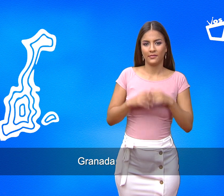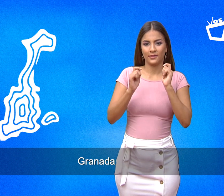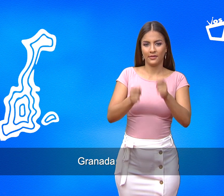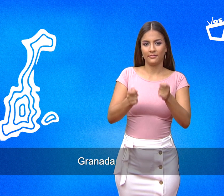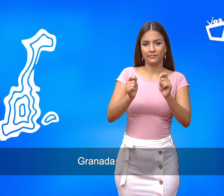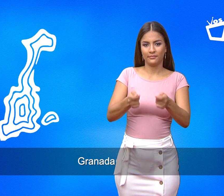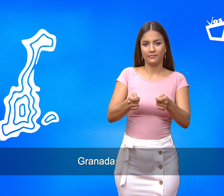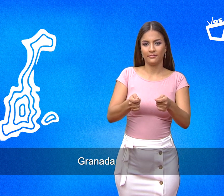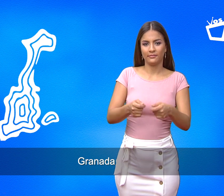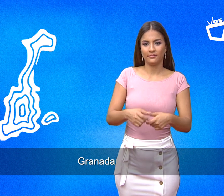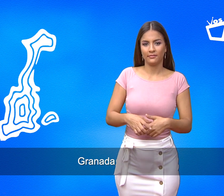la granada